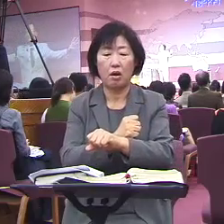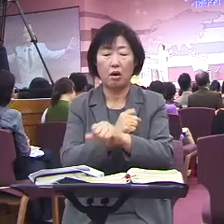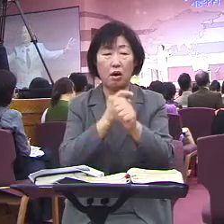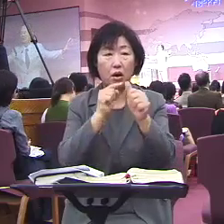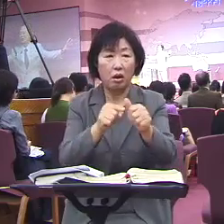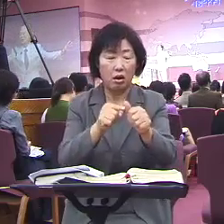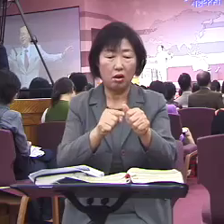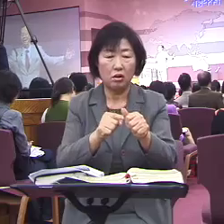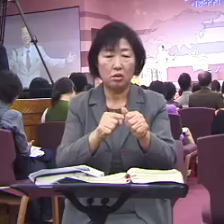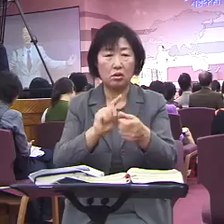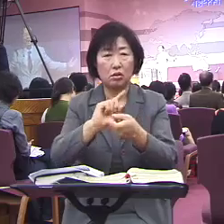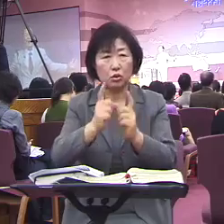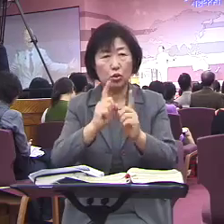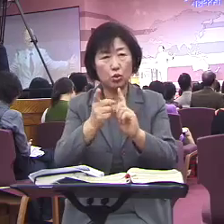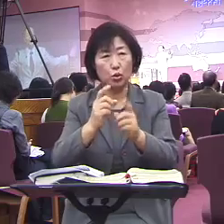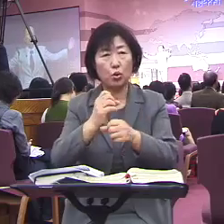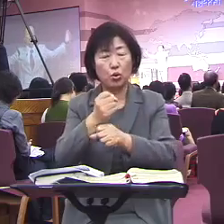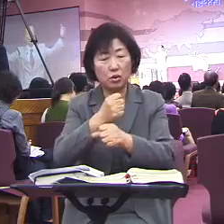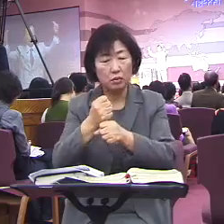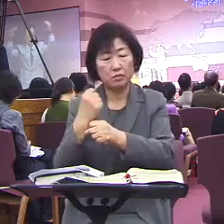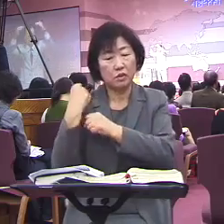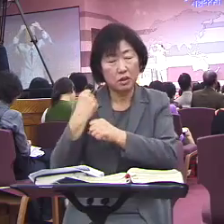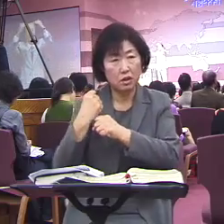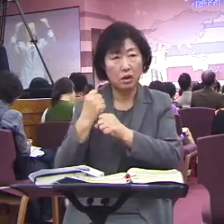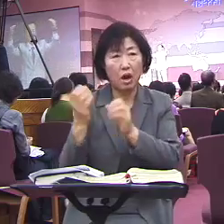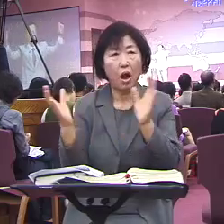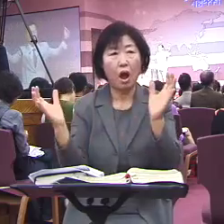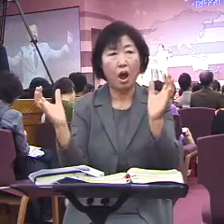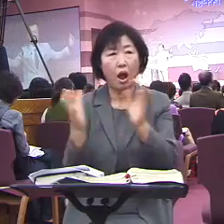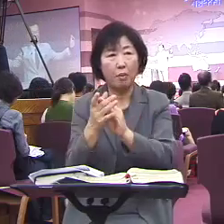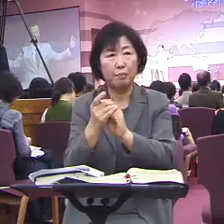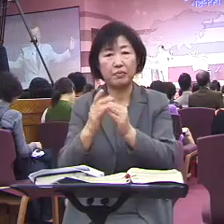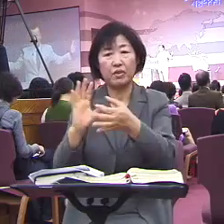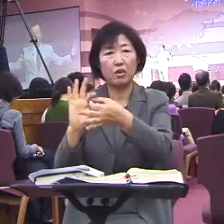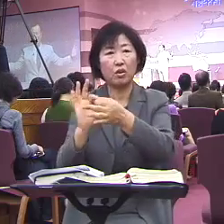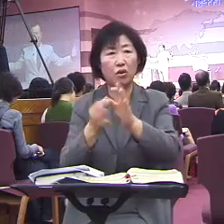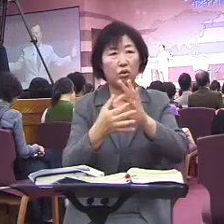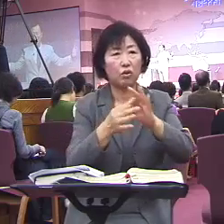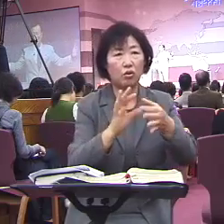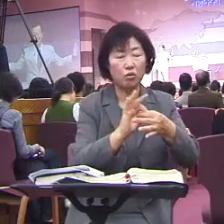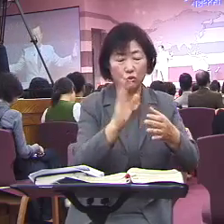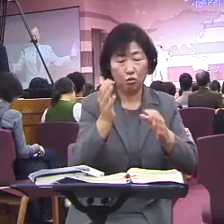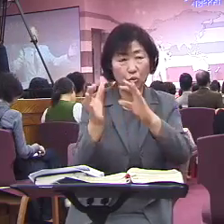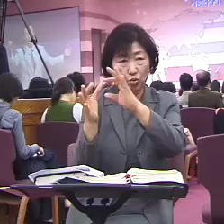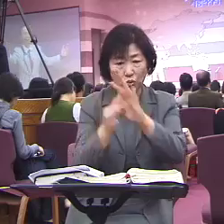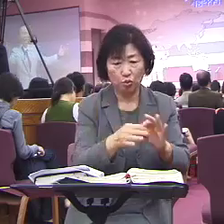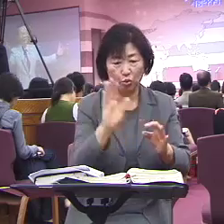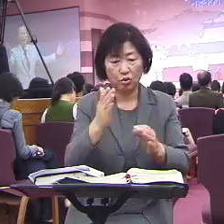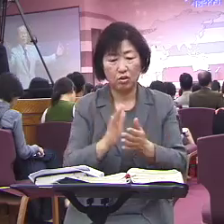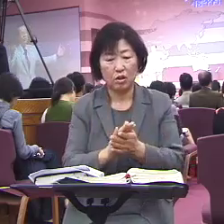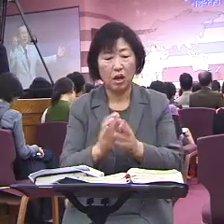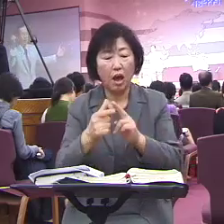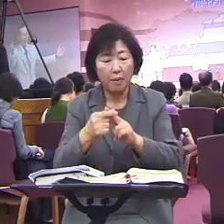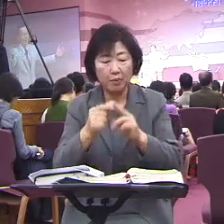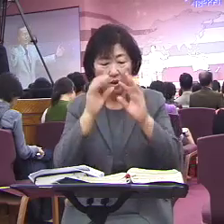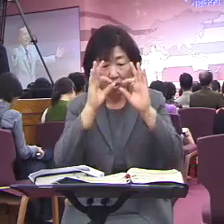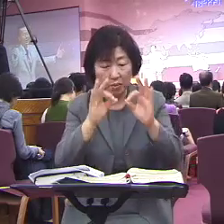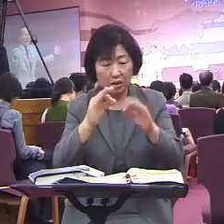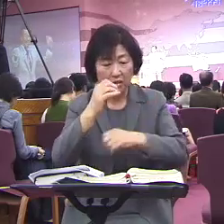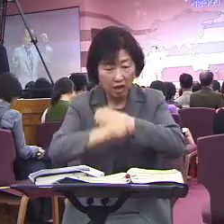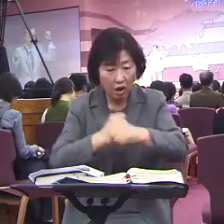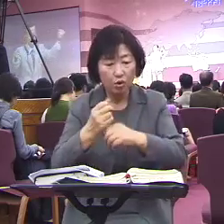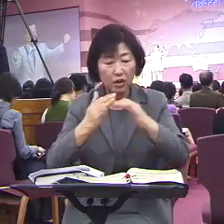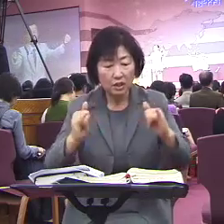서로 짐을 지는 것이다. 이 세 가지가 한꺼번에 연결이 되어 있습니다. 같이 봐야 돼요. 새 개념, 자유인으로서 새